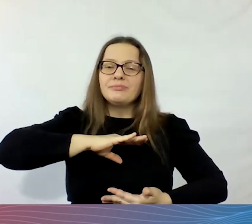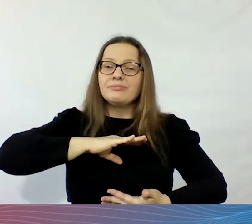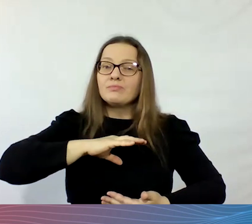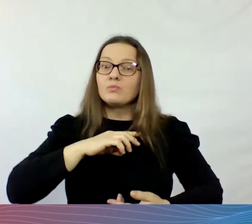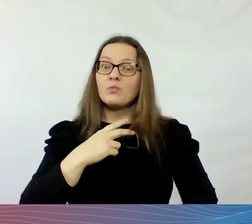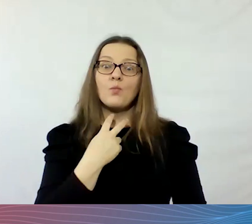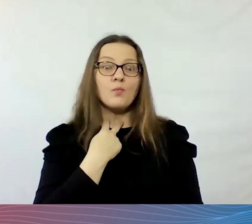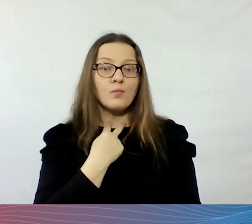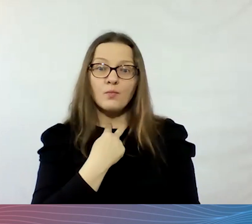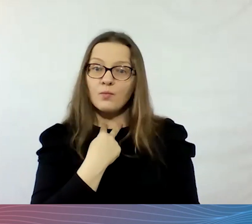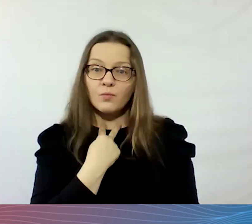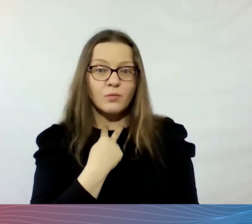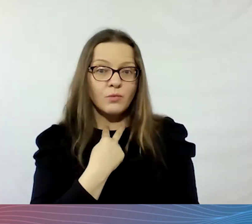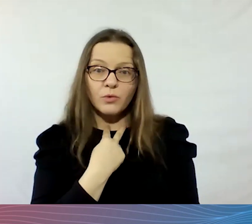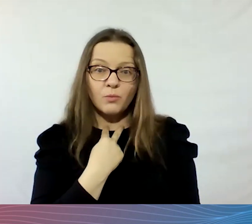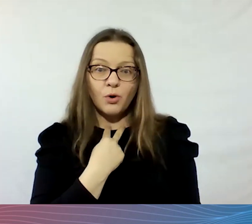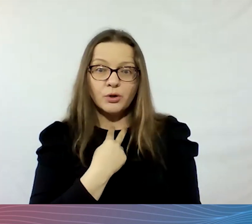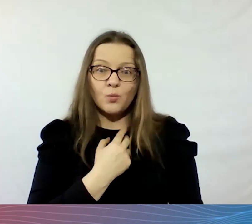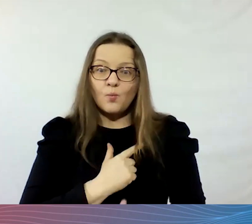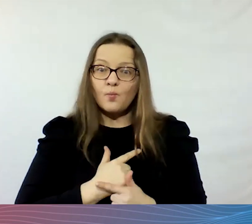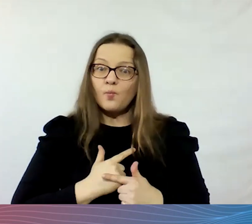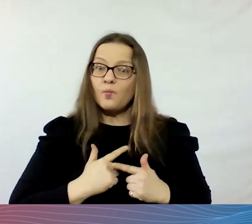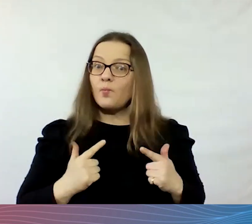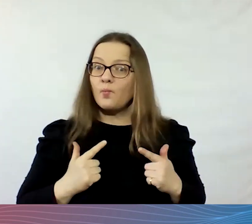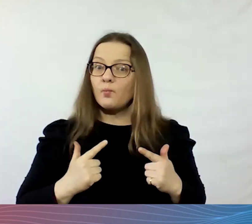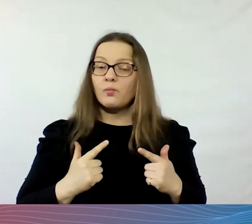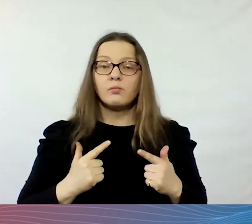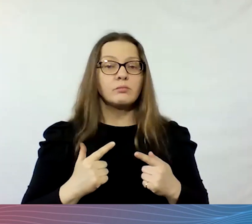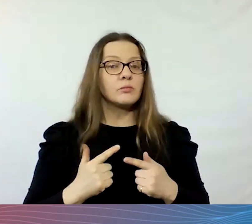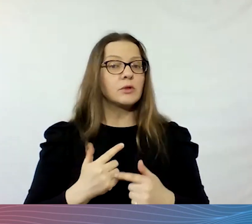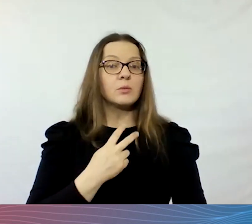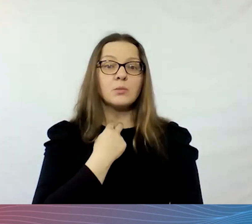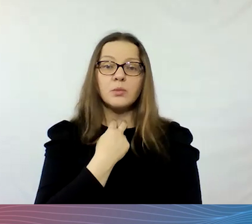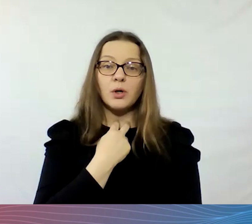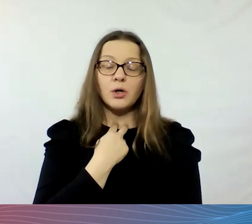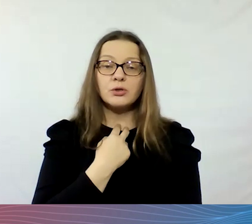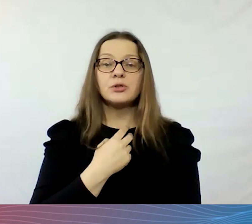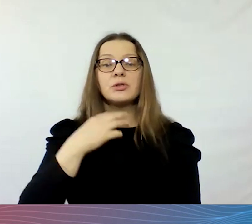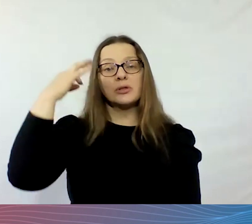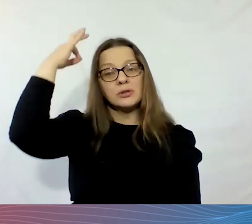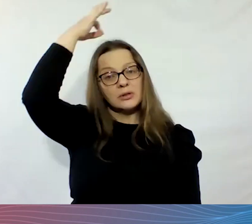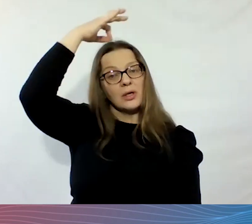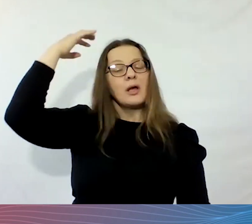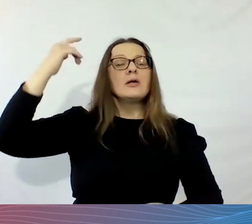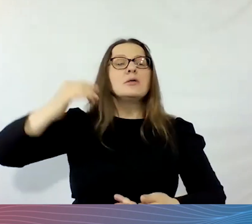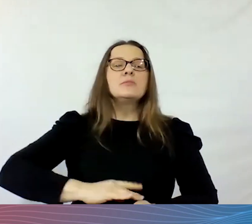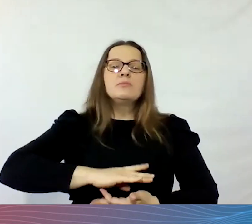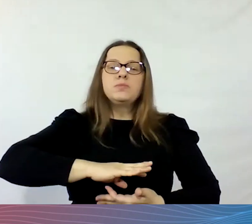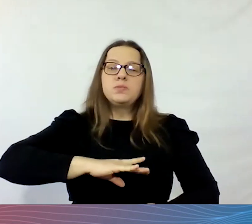falei, não pode haver vácuo de poder. Então Deus precisa encher todas as partes do nosso ser,